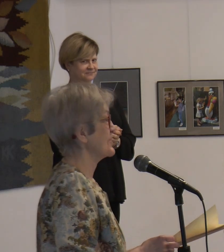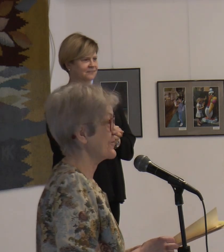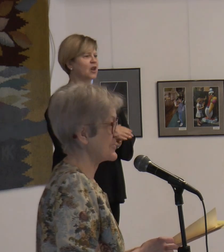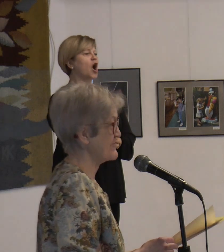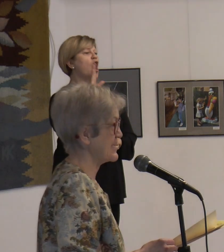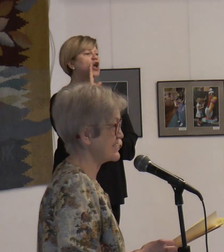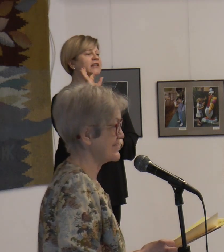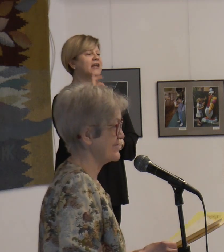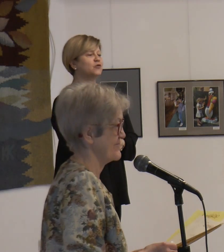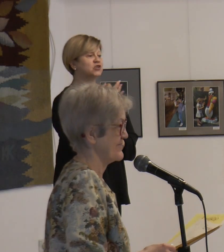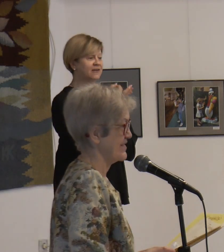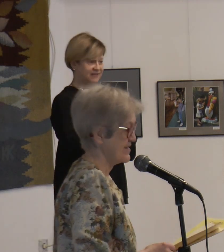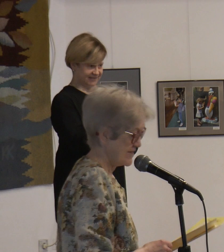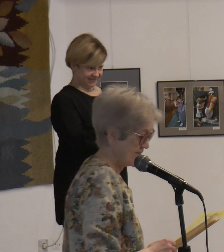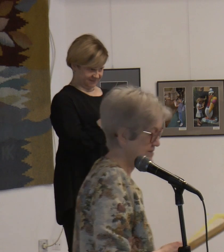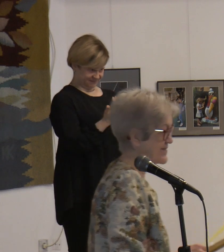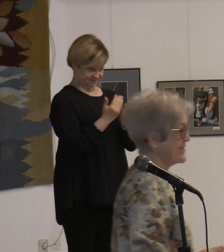verseket. Antal Józsefnét.